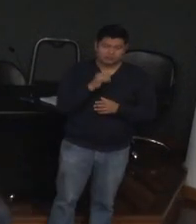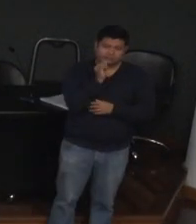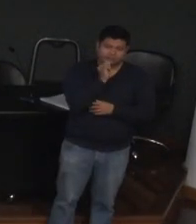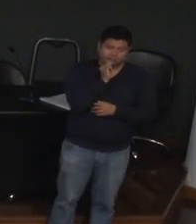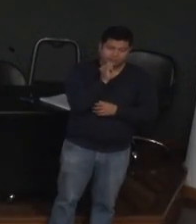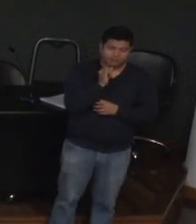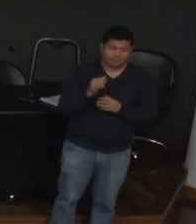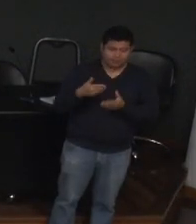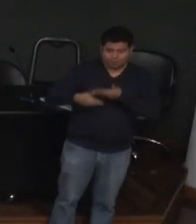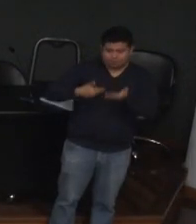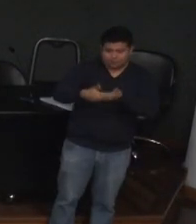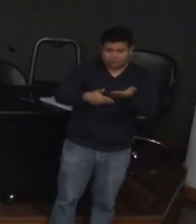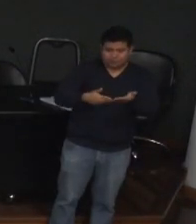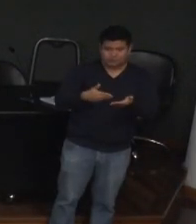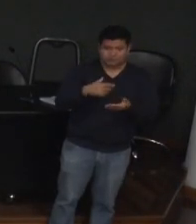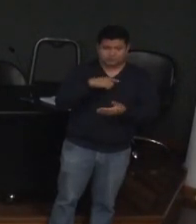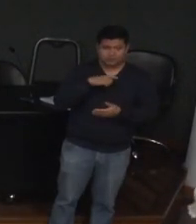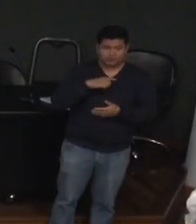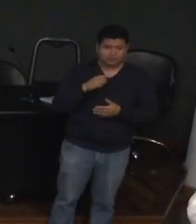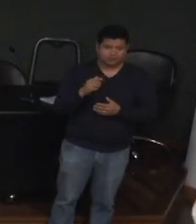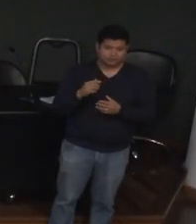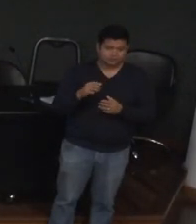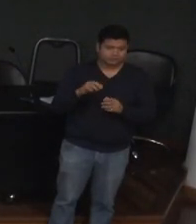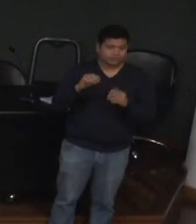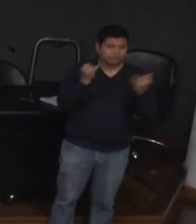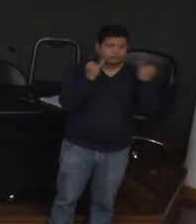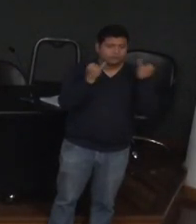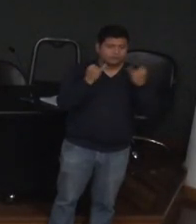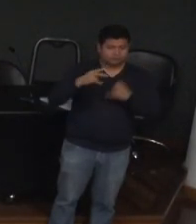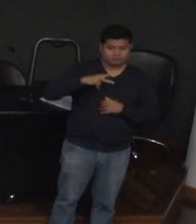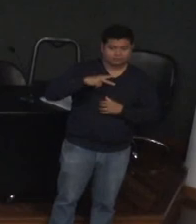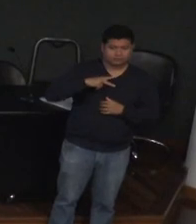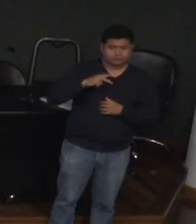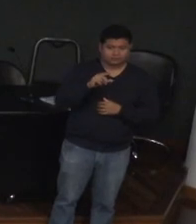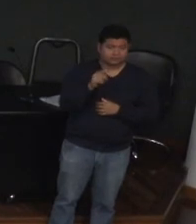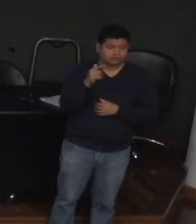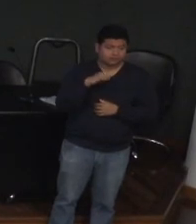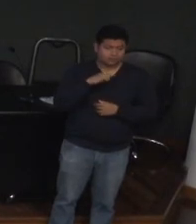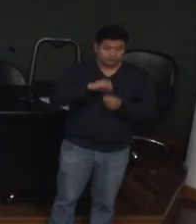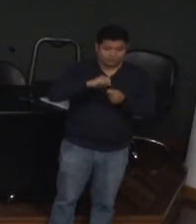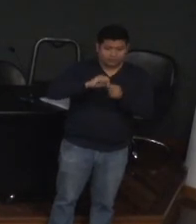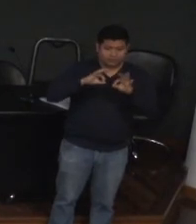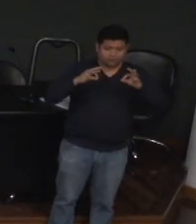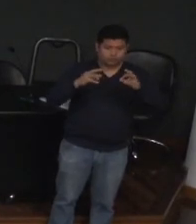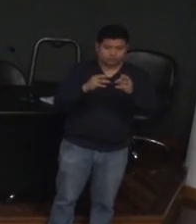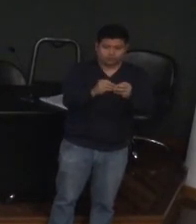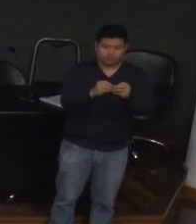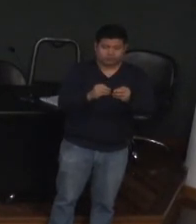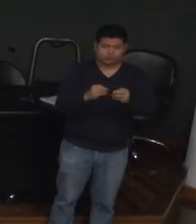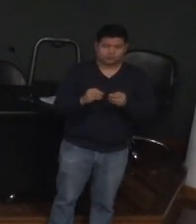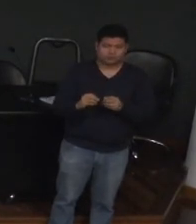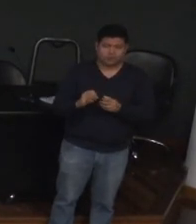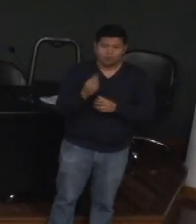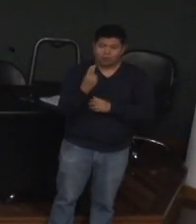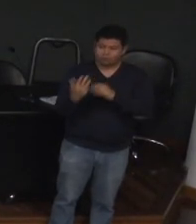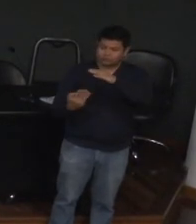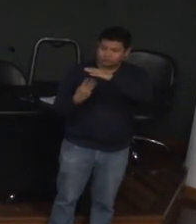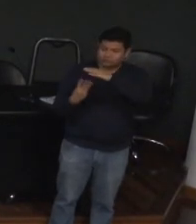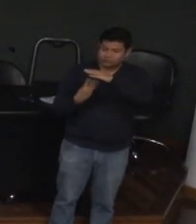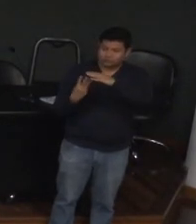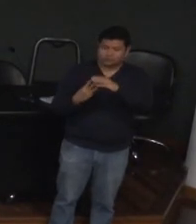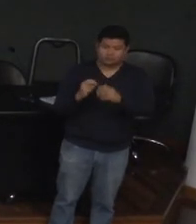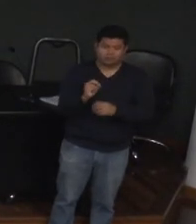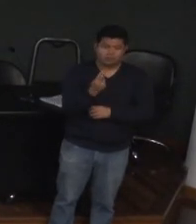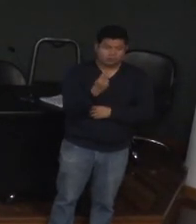um processo que tramite dado pessoal, que vocês façam coleta, armazenamento e etc. Um ativo, um terceiro, uma